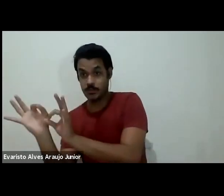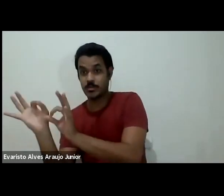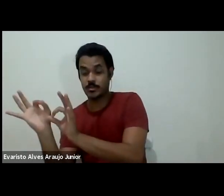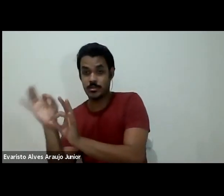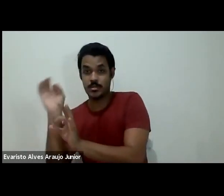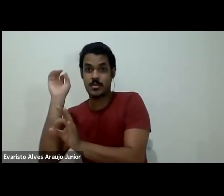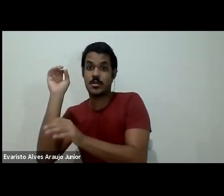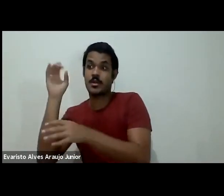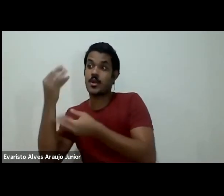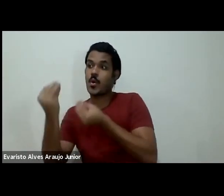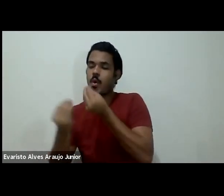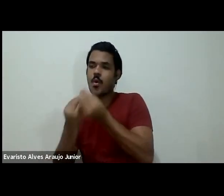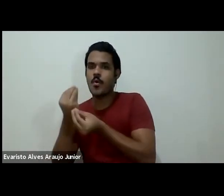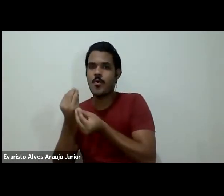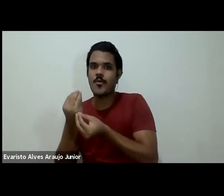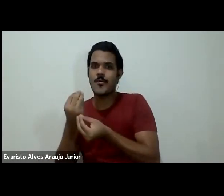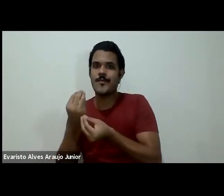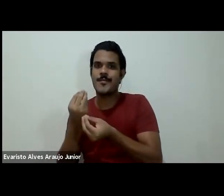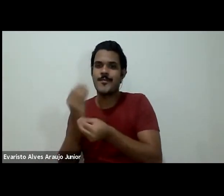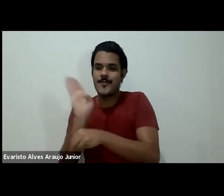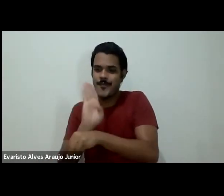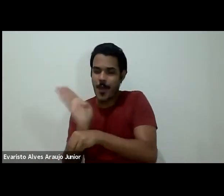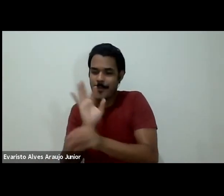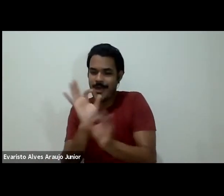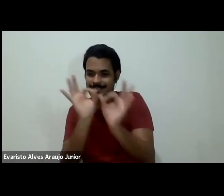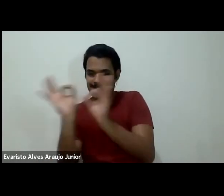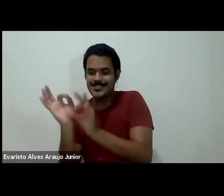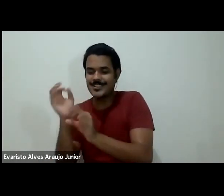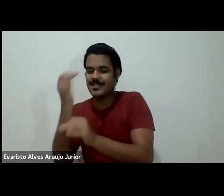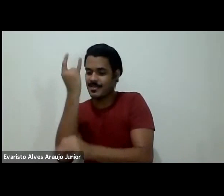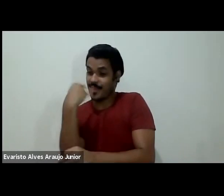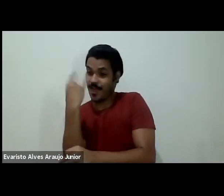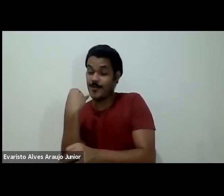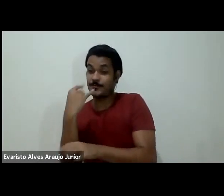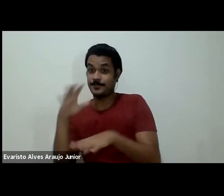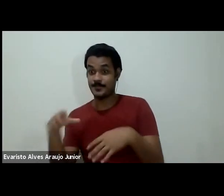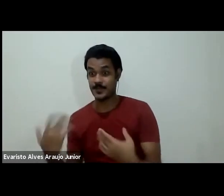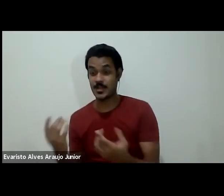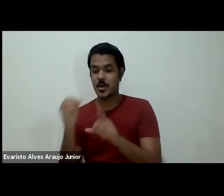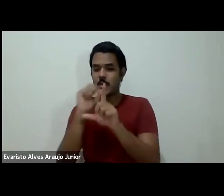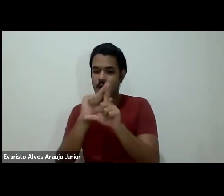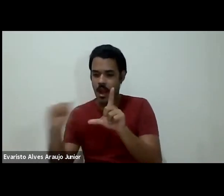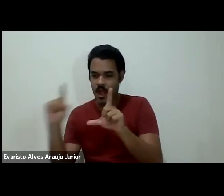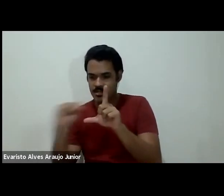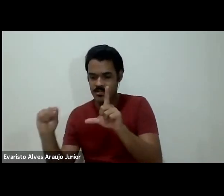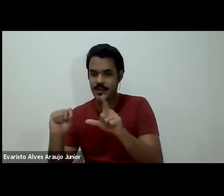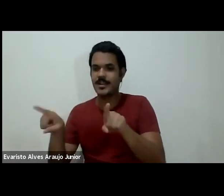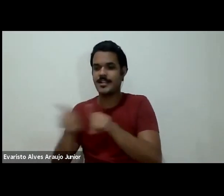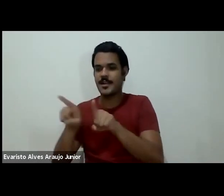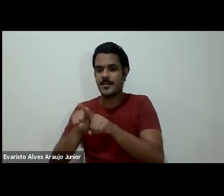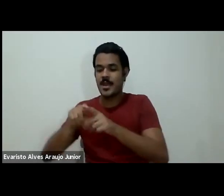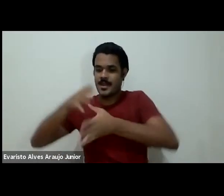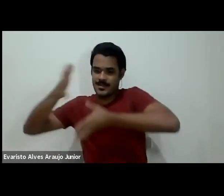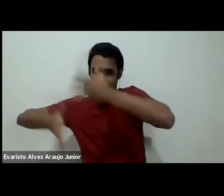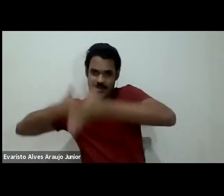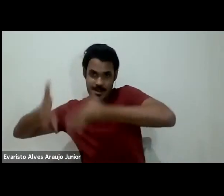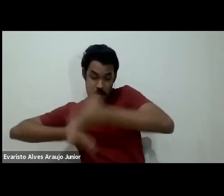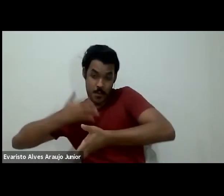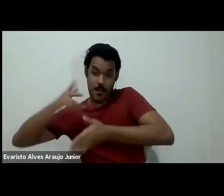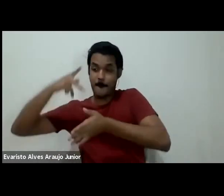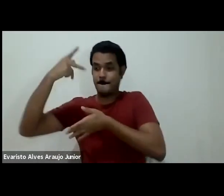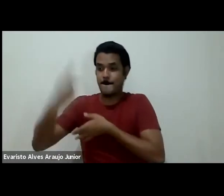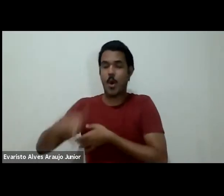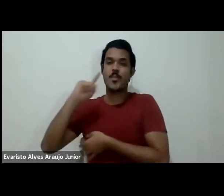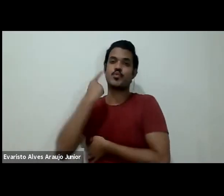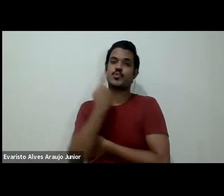desfrutar desse objeto cultural. E colocamos legenda e libras para as pessoas surdas. Nós temos